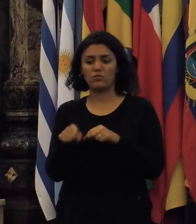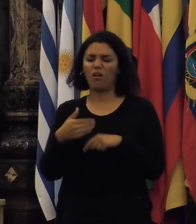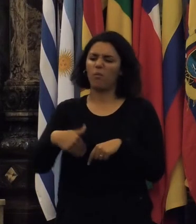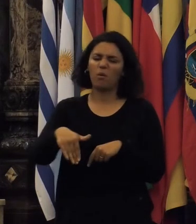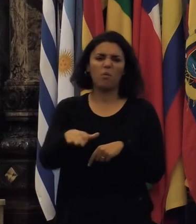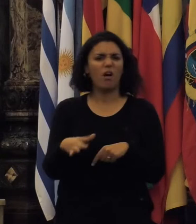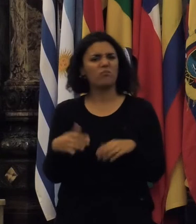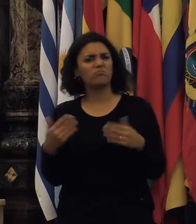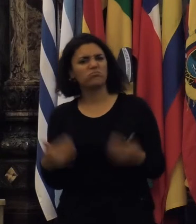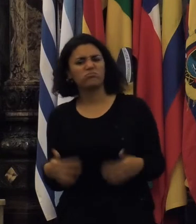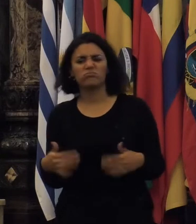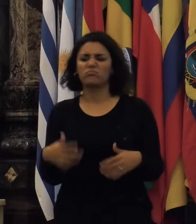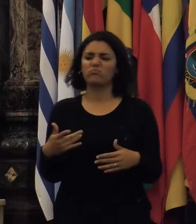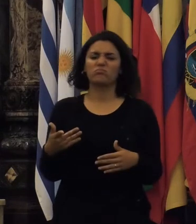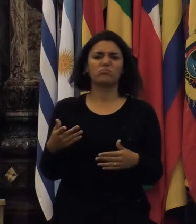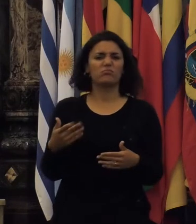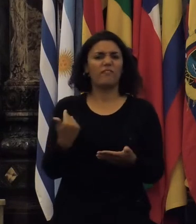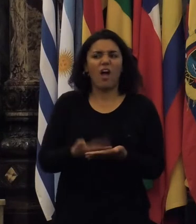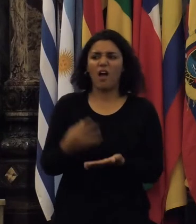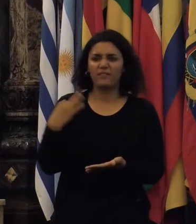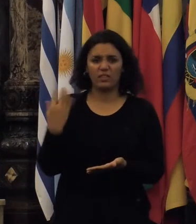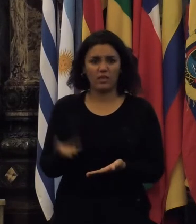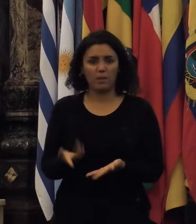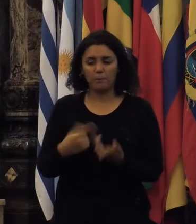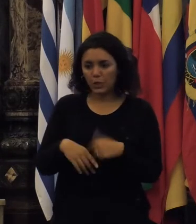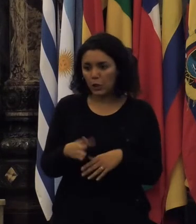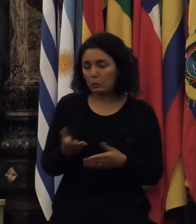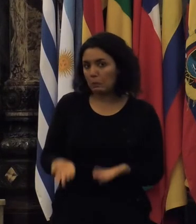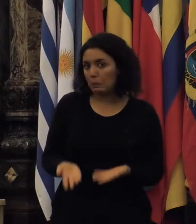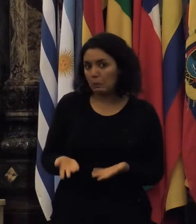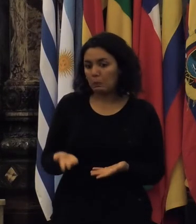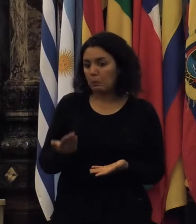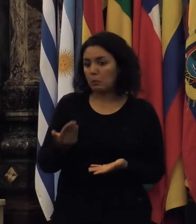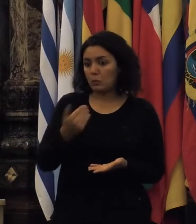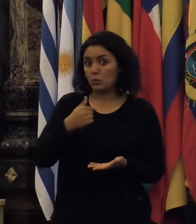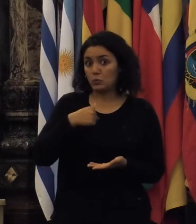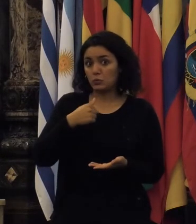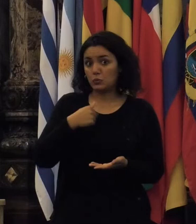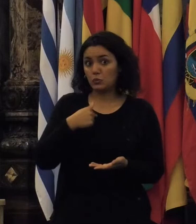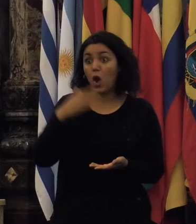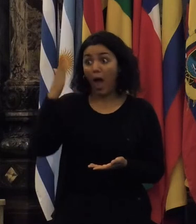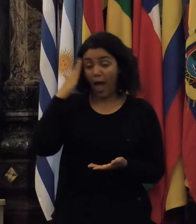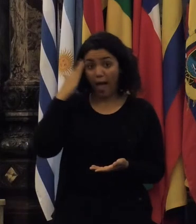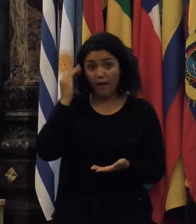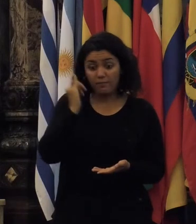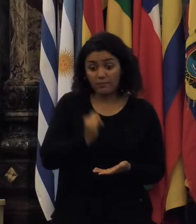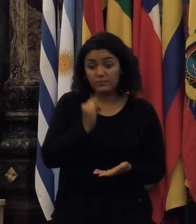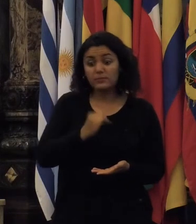una relación heterosexual. No sabemos qué pasa con la crianza parental si no tenemos casuística.